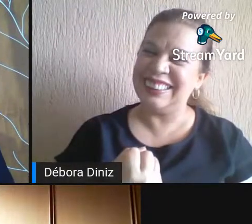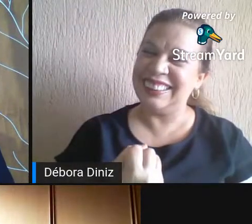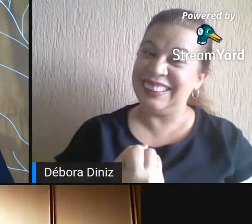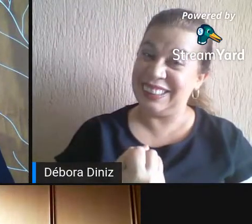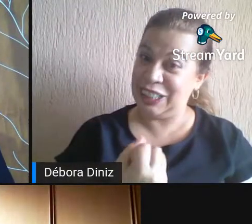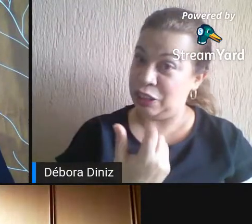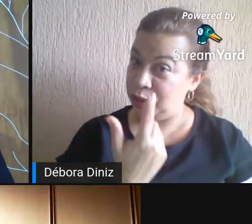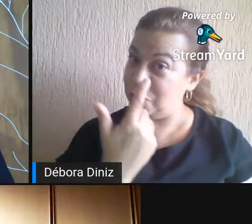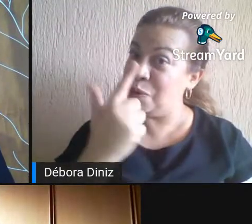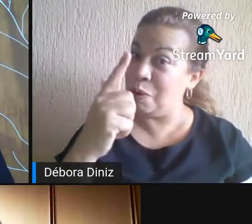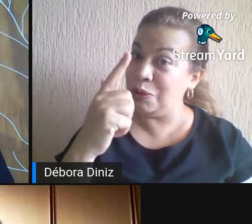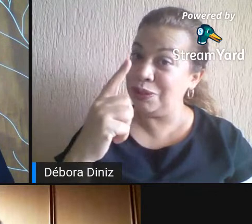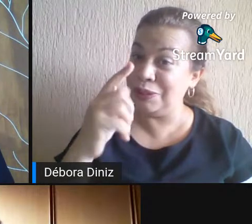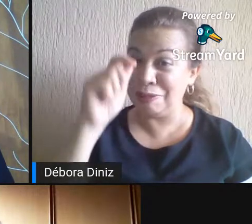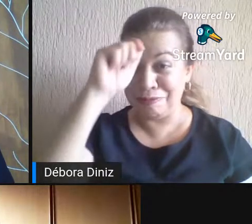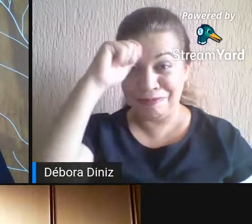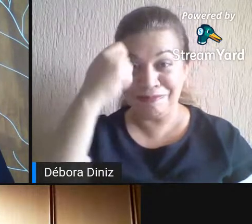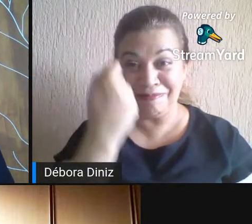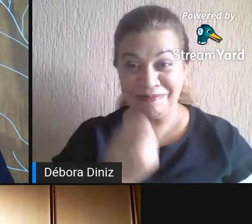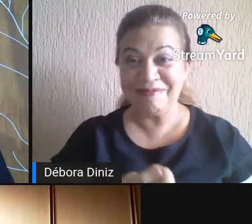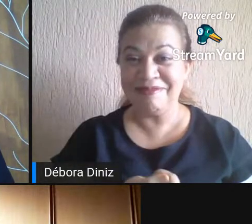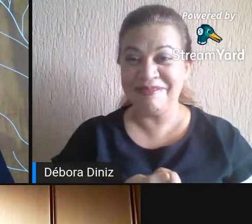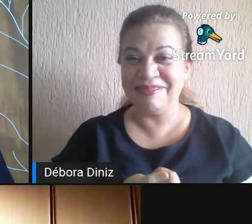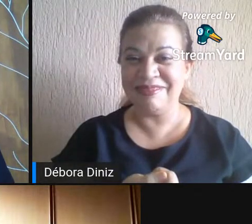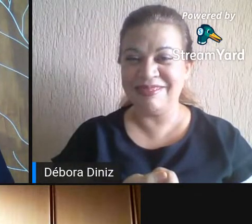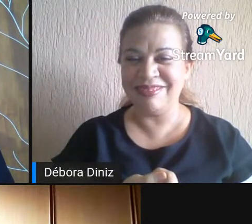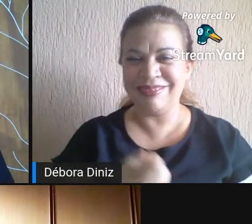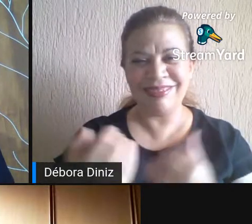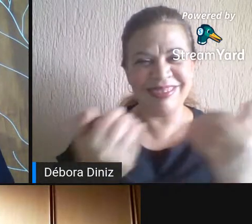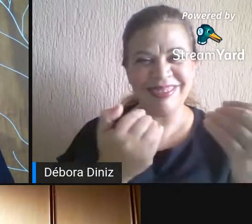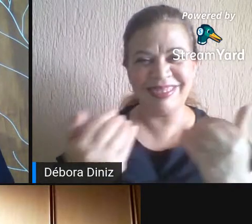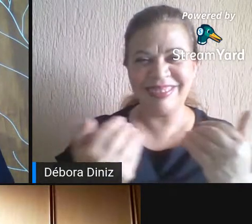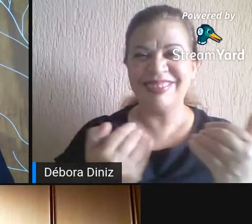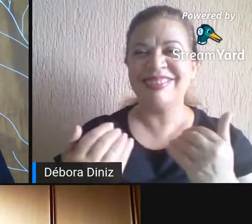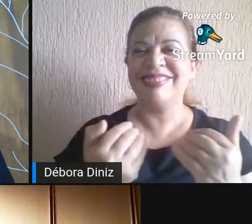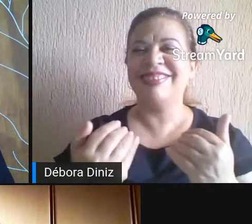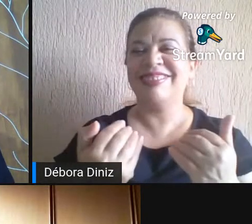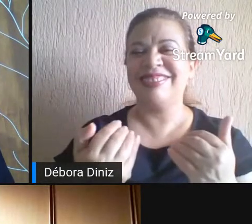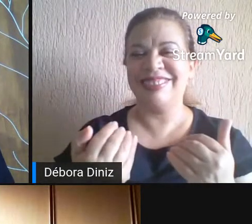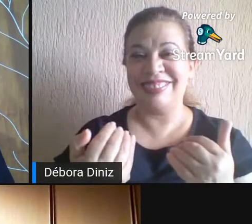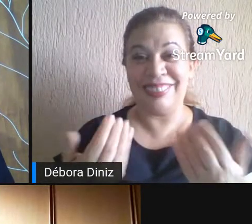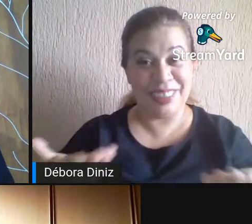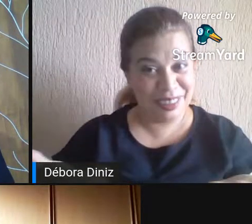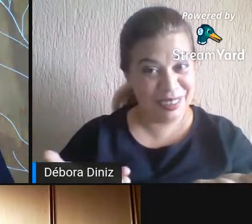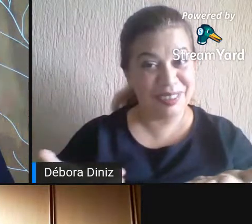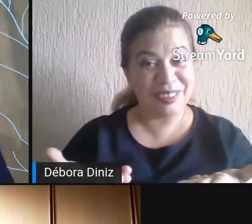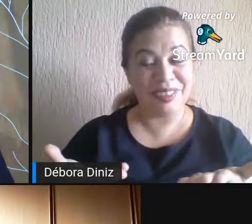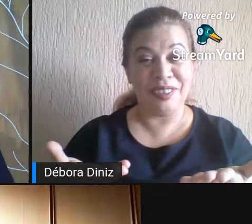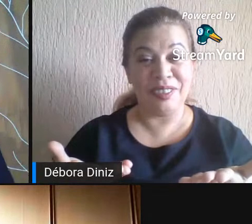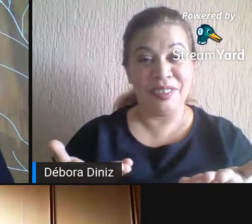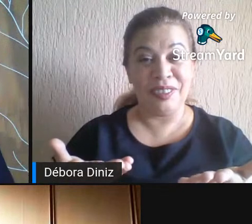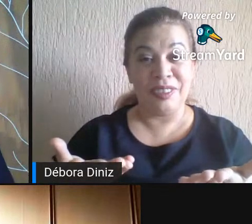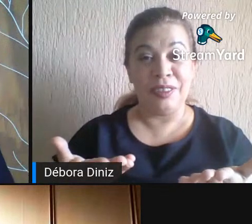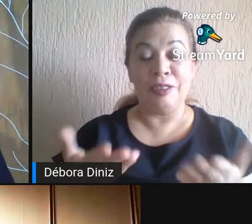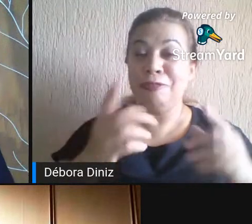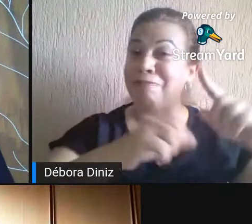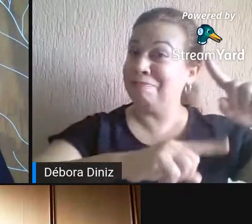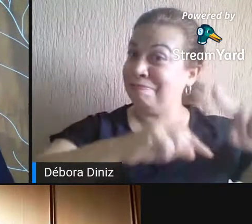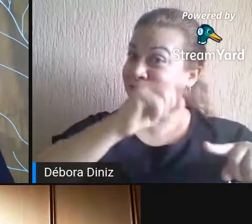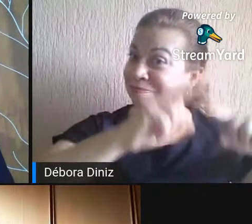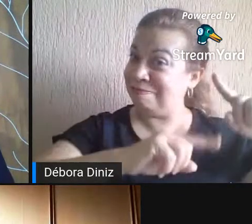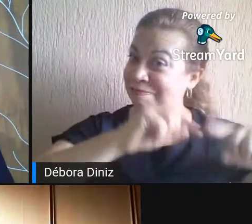que nos honram por estar fazendo parte desse cenário e dizer que os produtos,